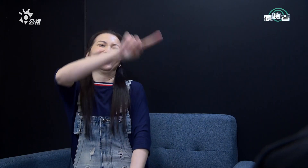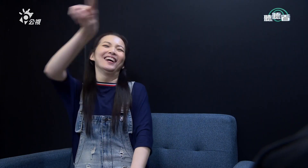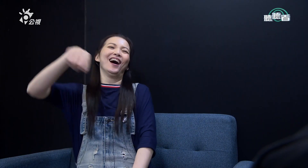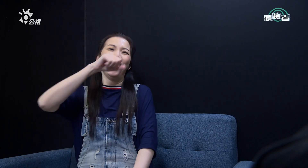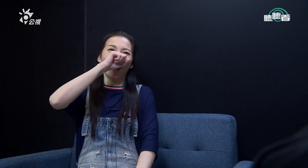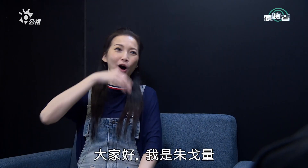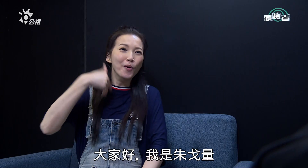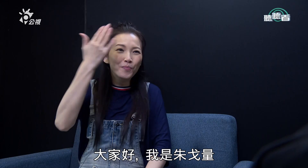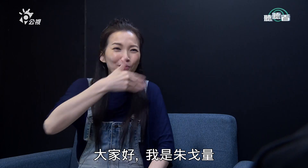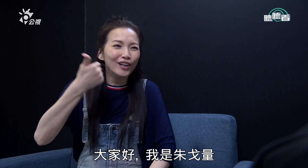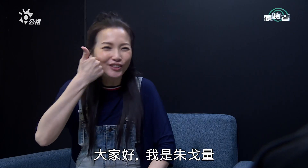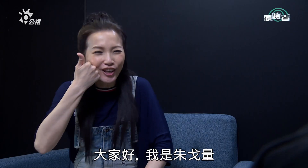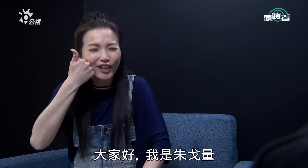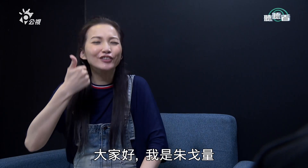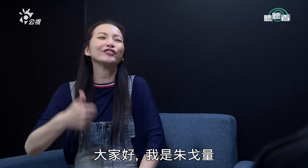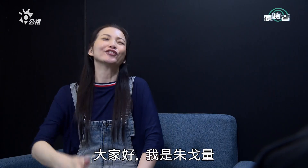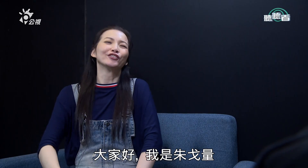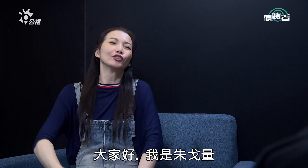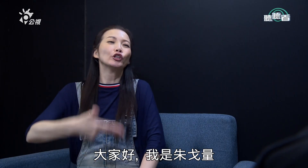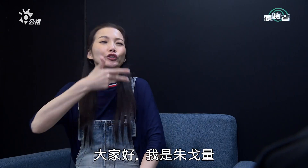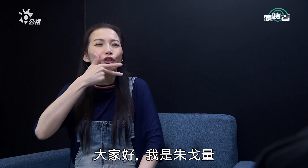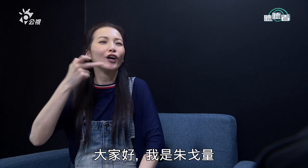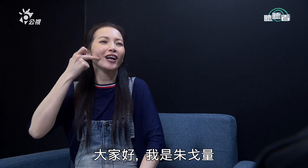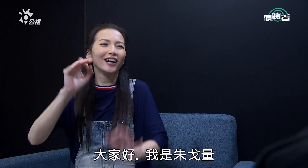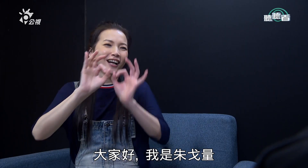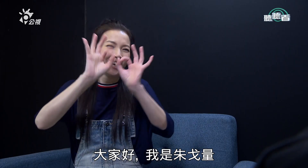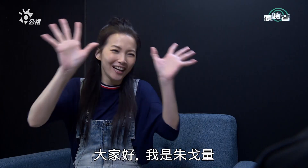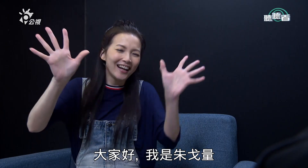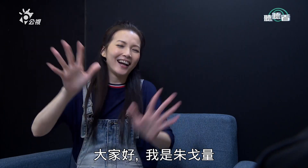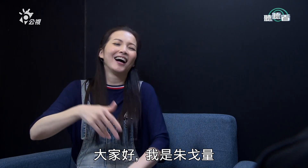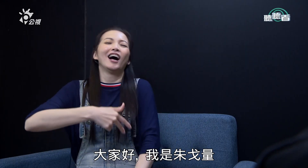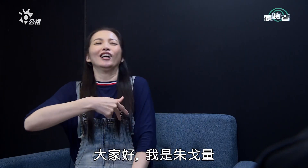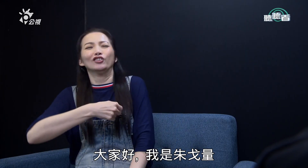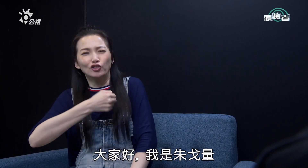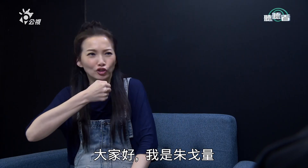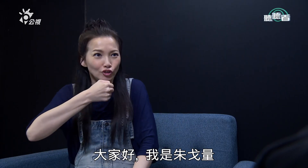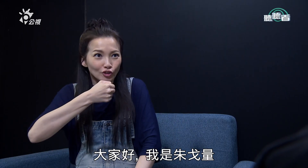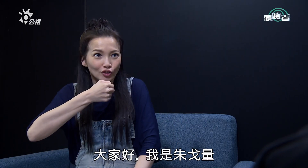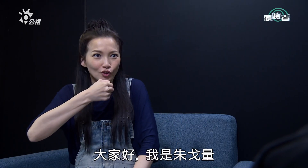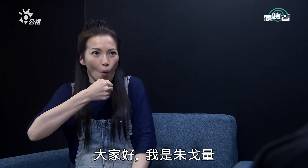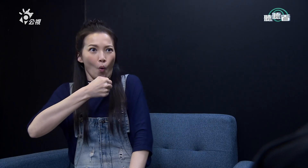哎，大家好，我是诸葛亮。